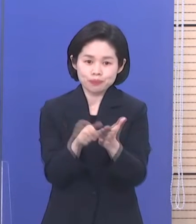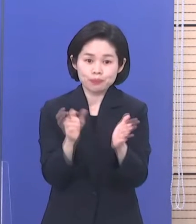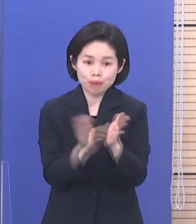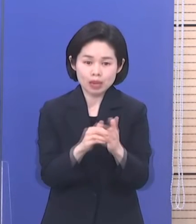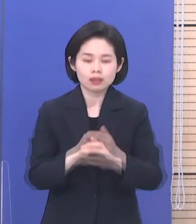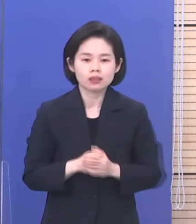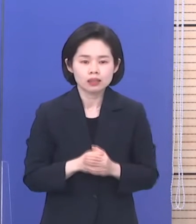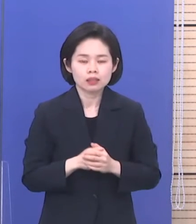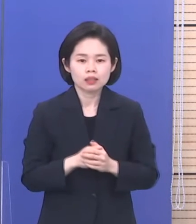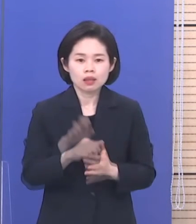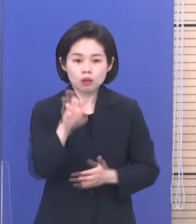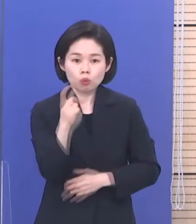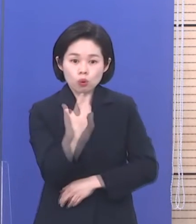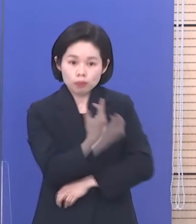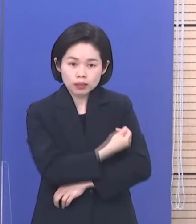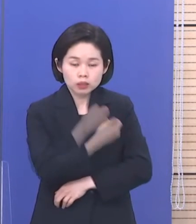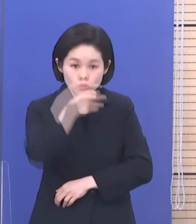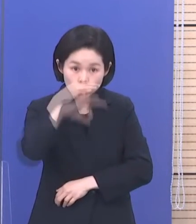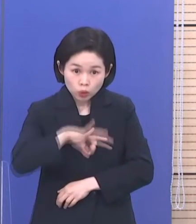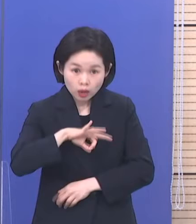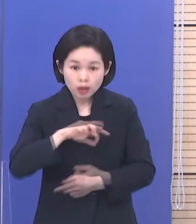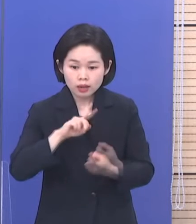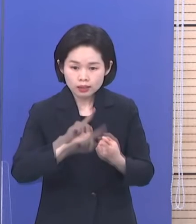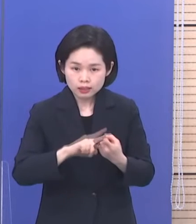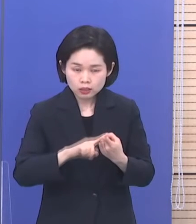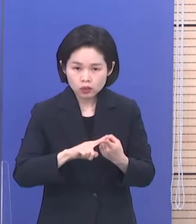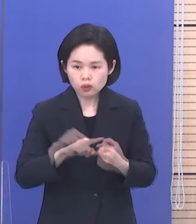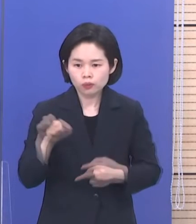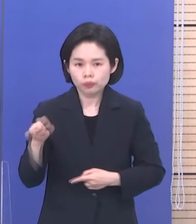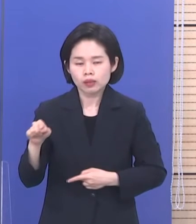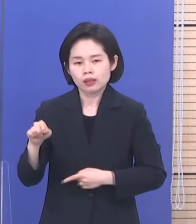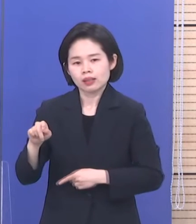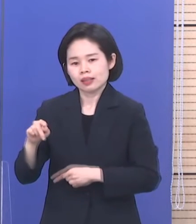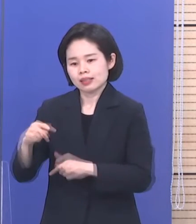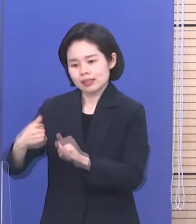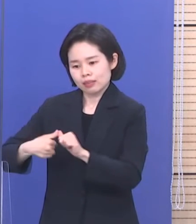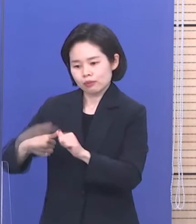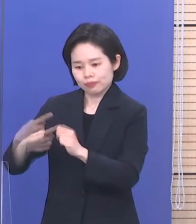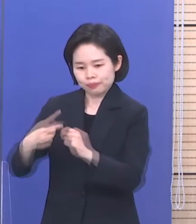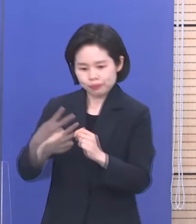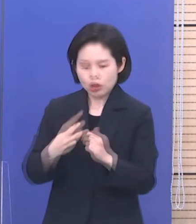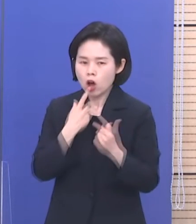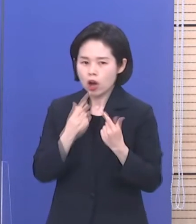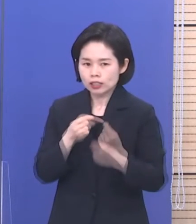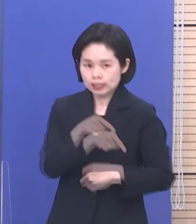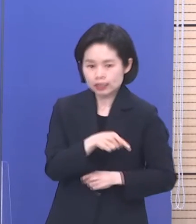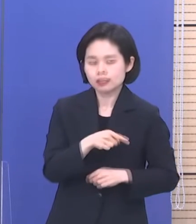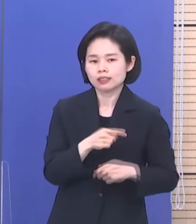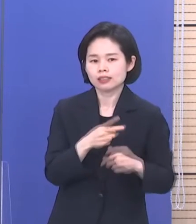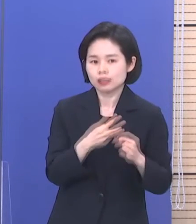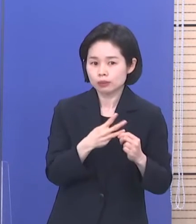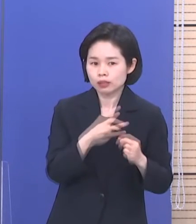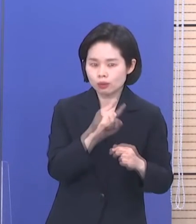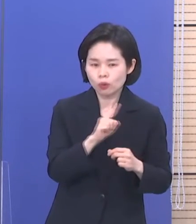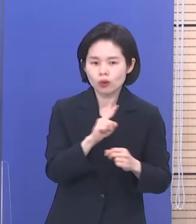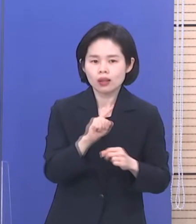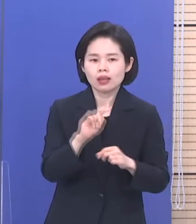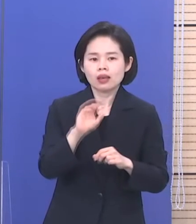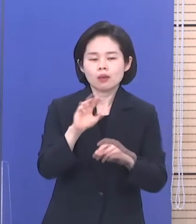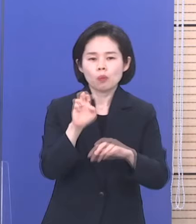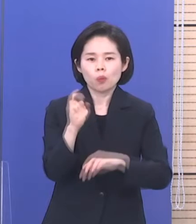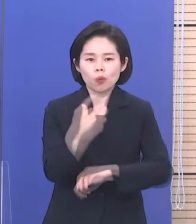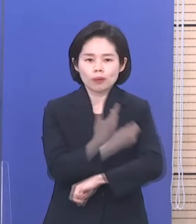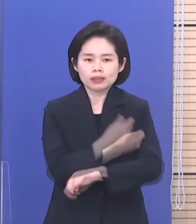효과성과 관련하여 앞서 실시된 두 차례 자문 결과와 동일하게 백신의 예방 효과는